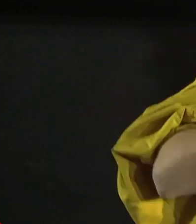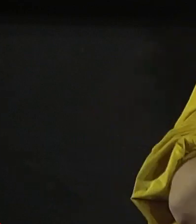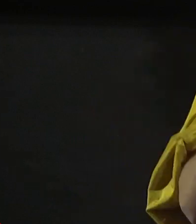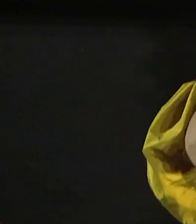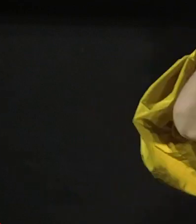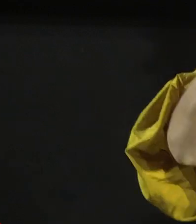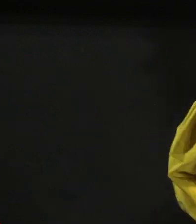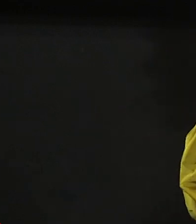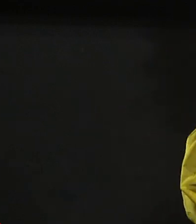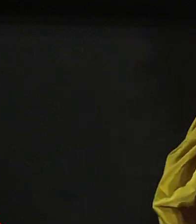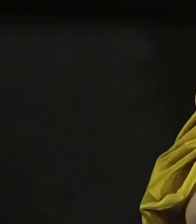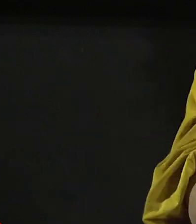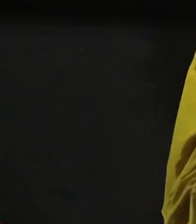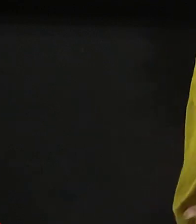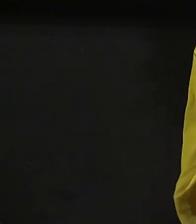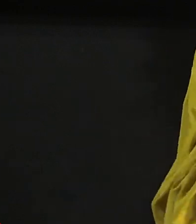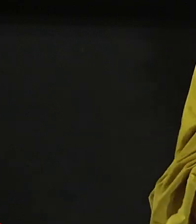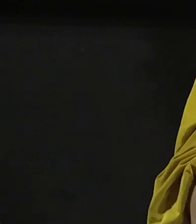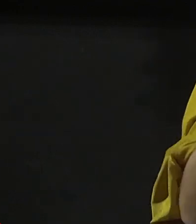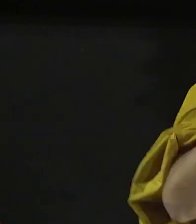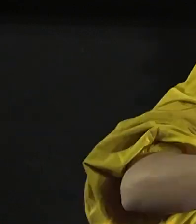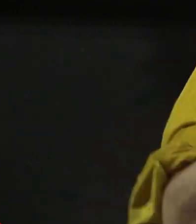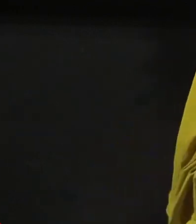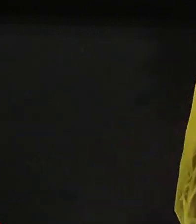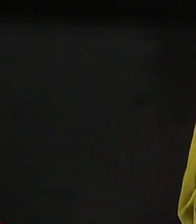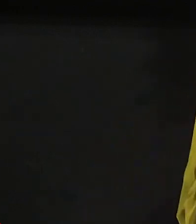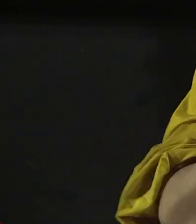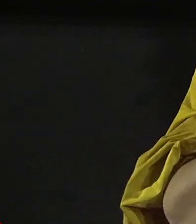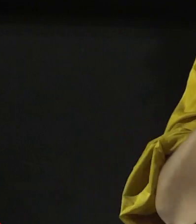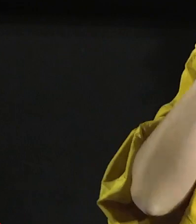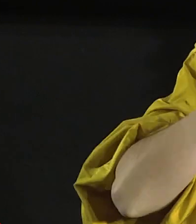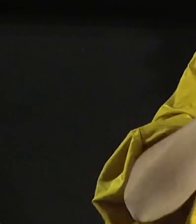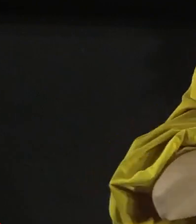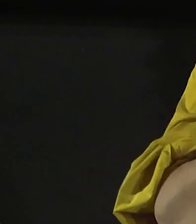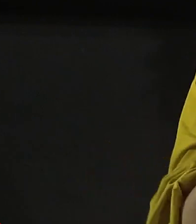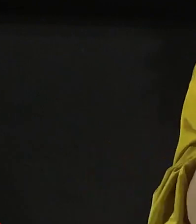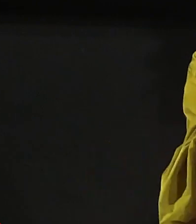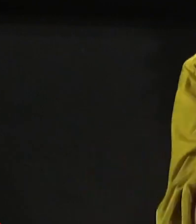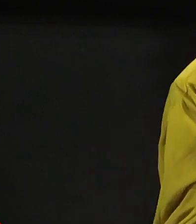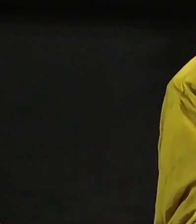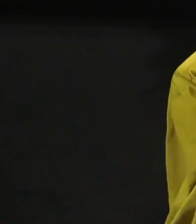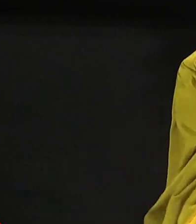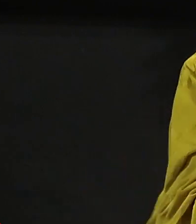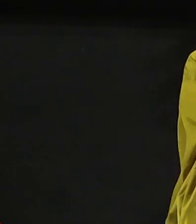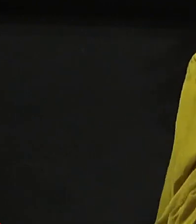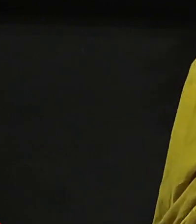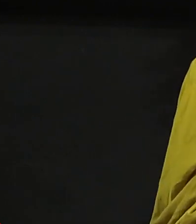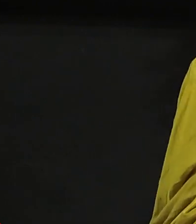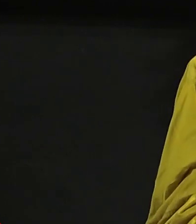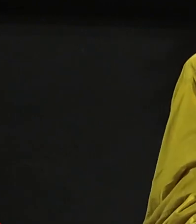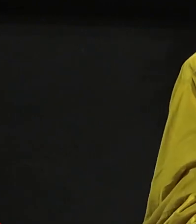pues seguía mi vocación no y en ición se creó un curso de lengua de signos con teatro